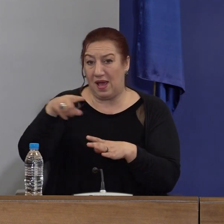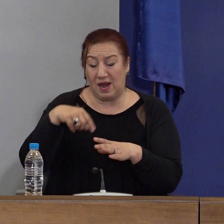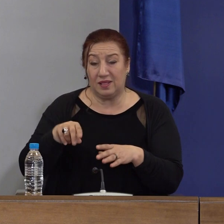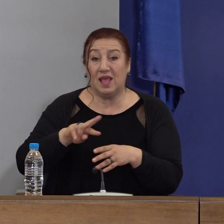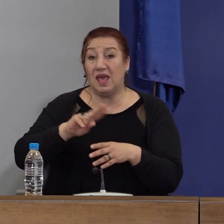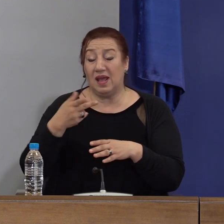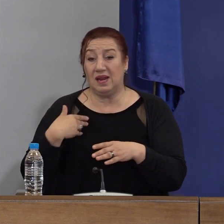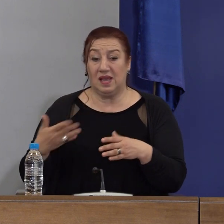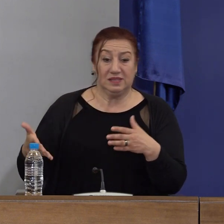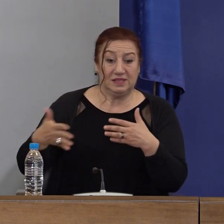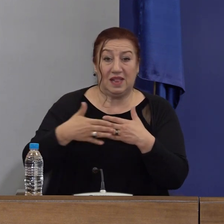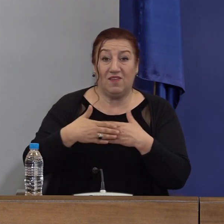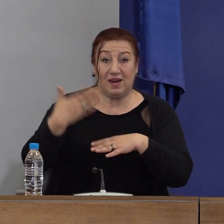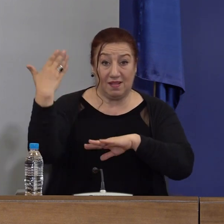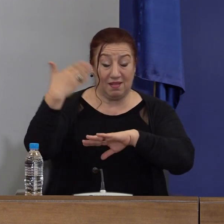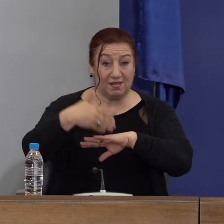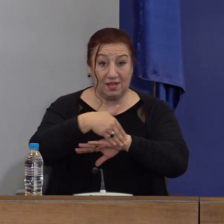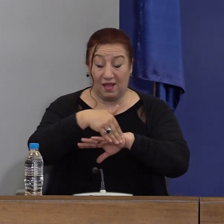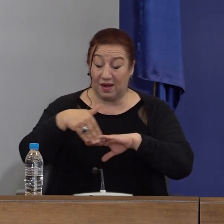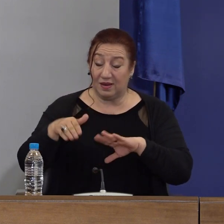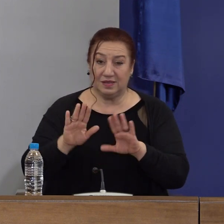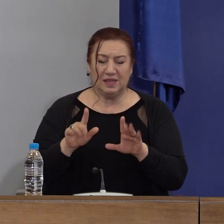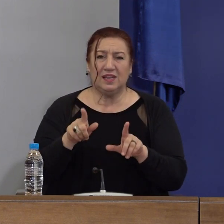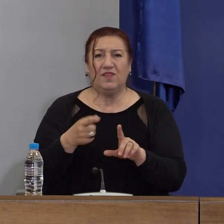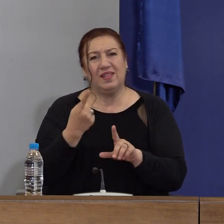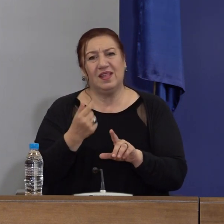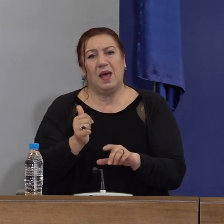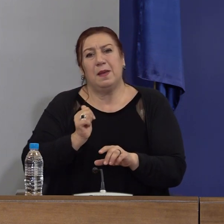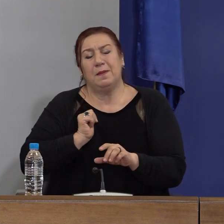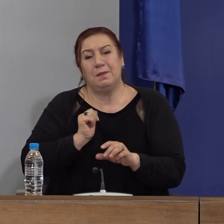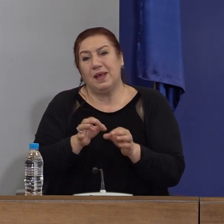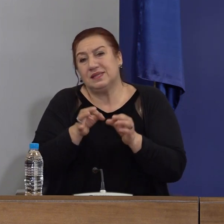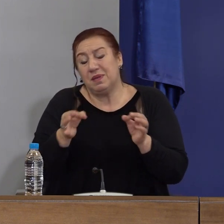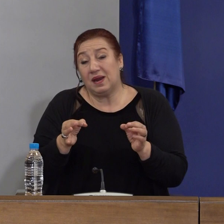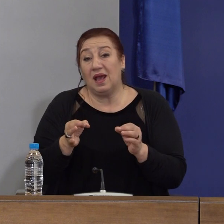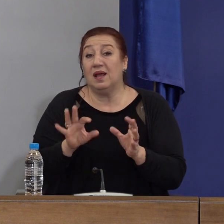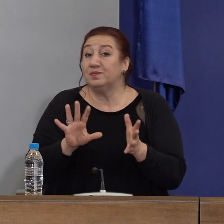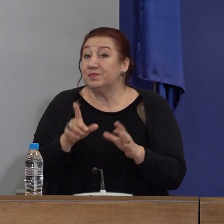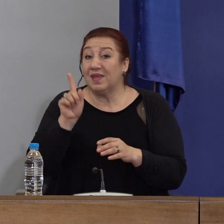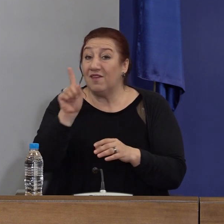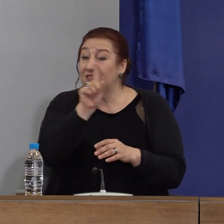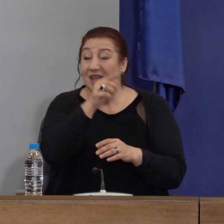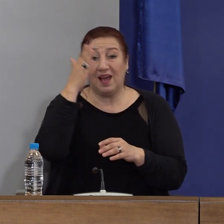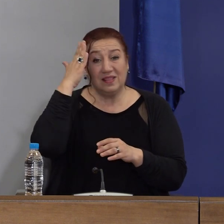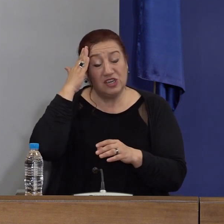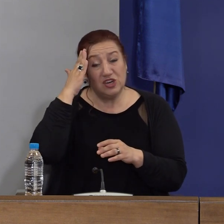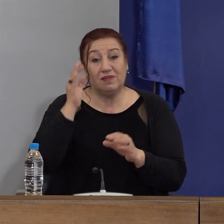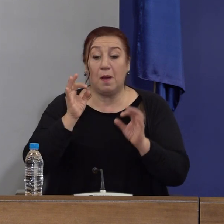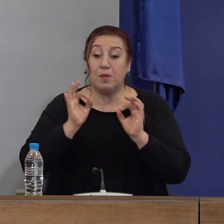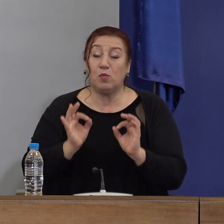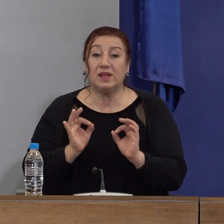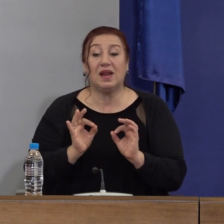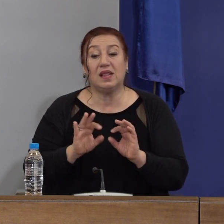граници. Това е една предпазна мярка, която всяка държава при определени условия трябва да е